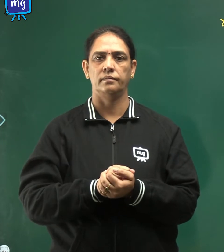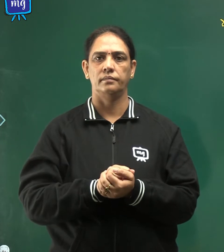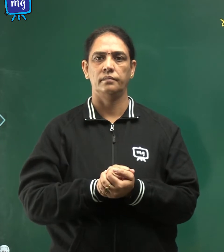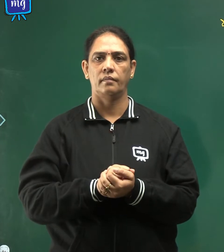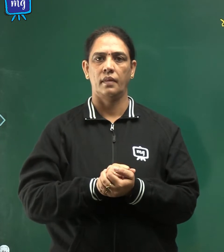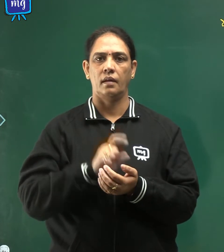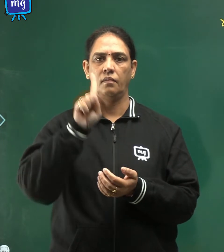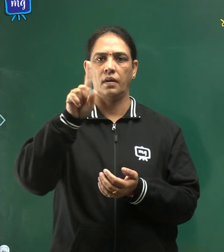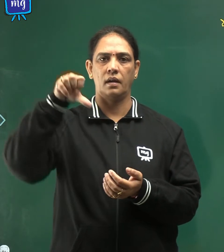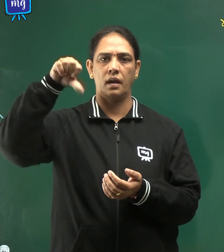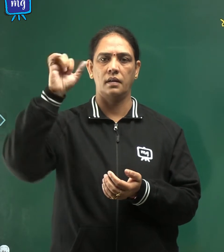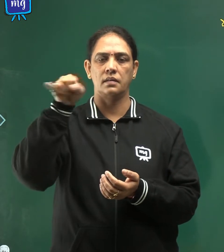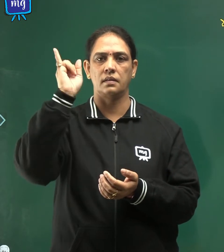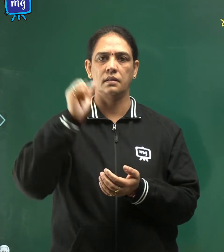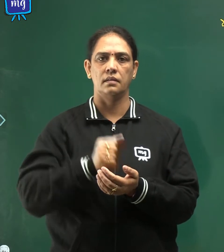196